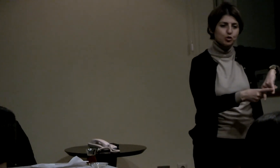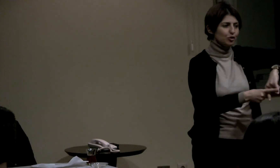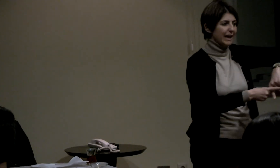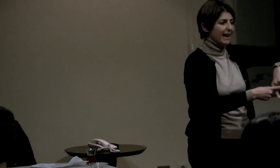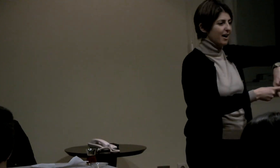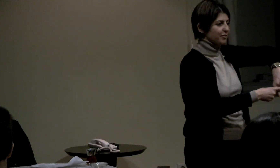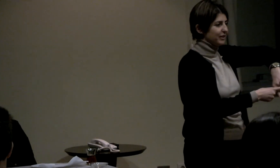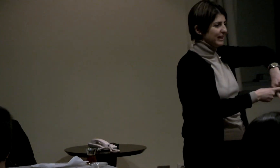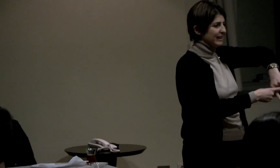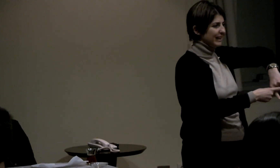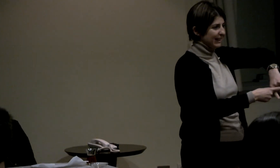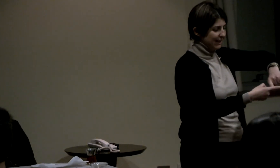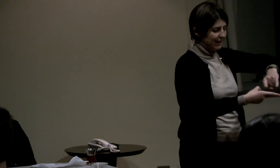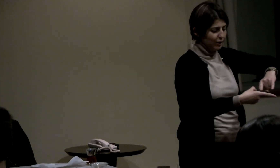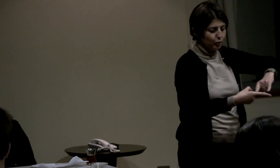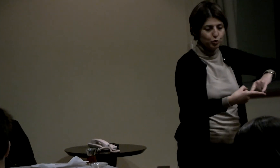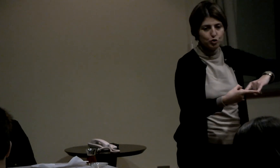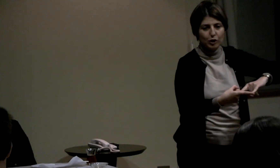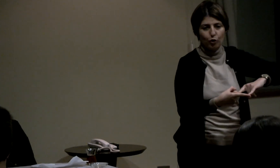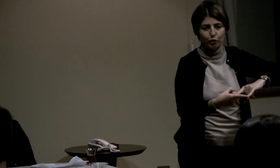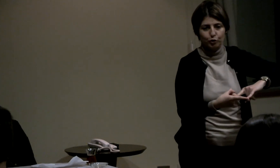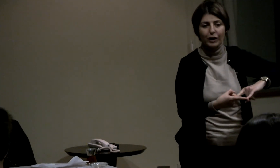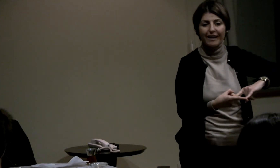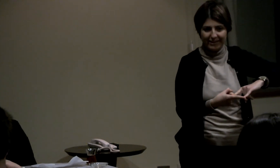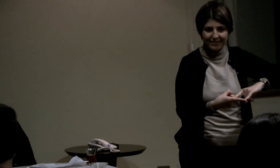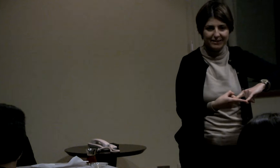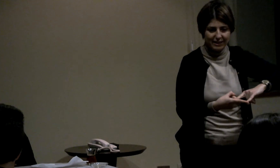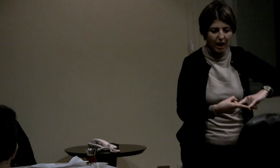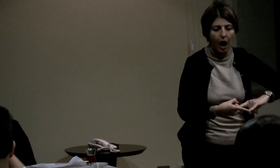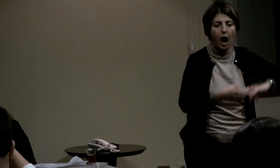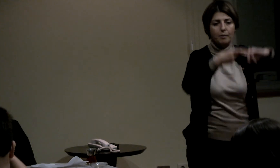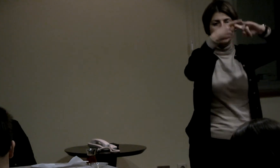H harfi. Ucuna koyduk. Evet. Abide.